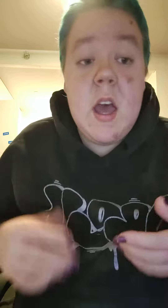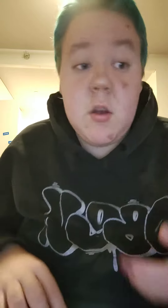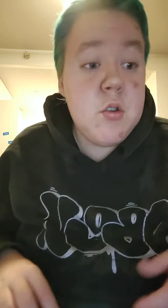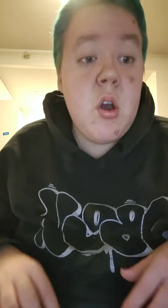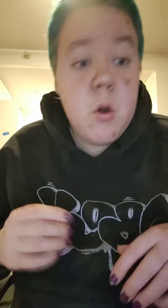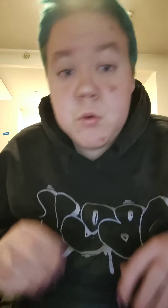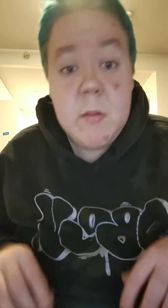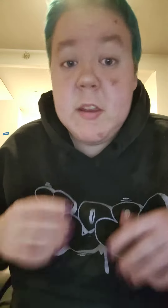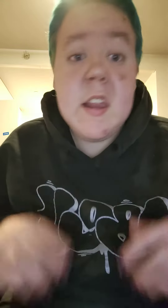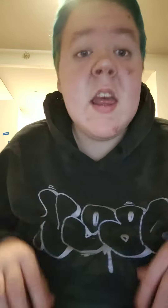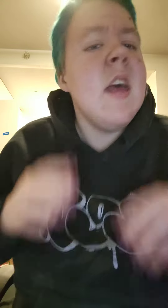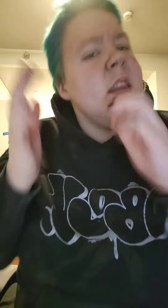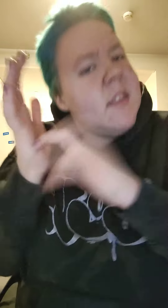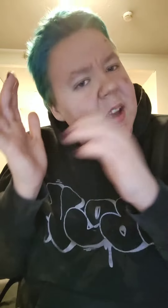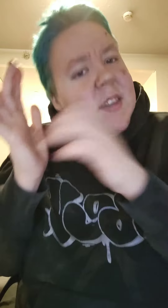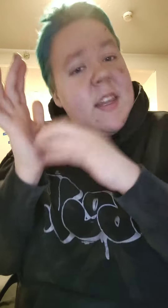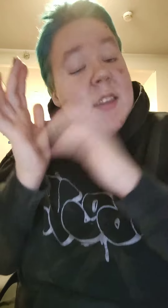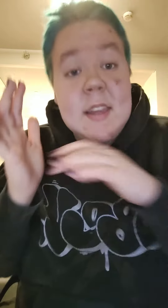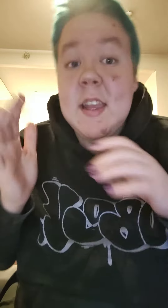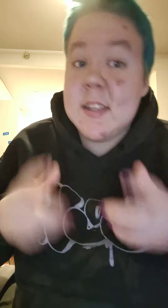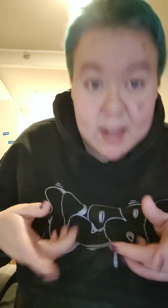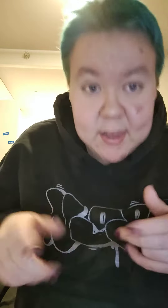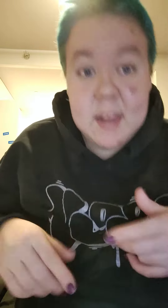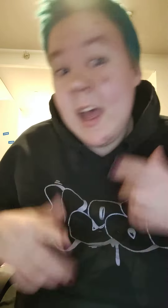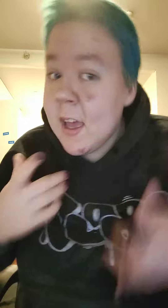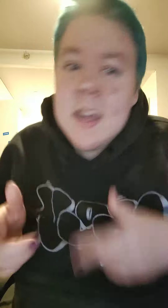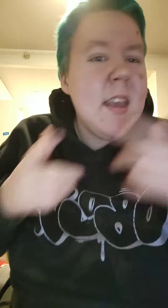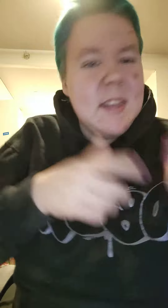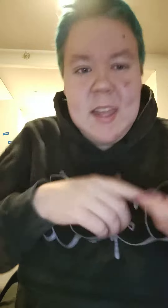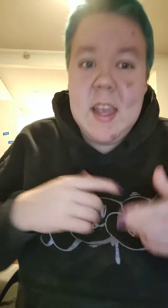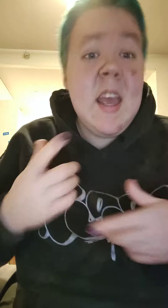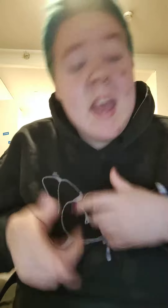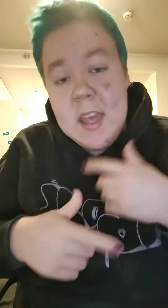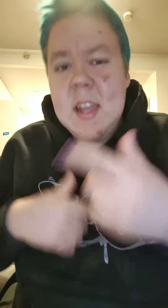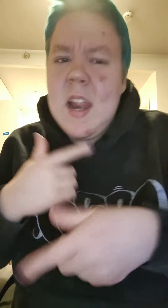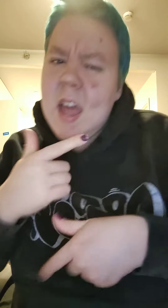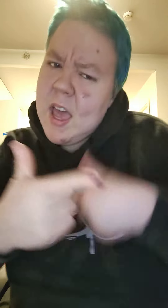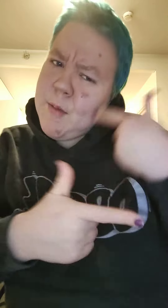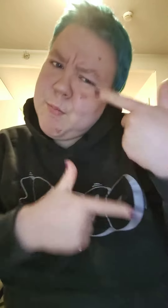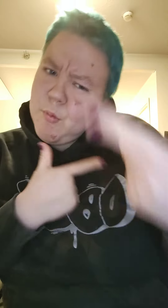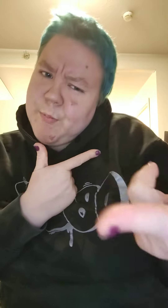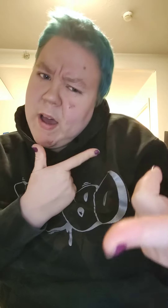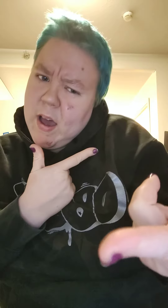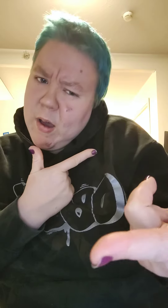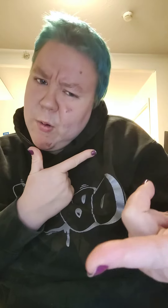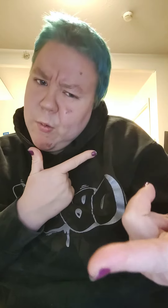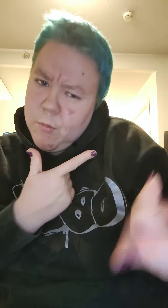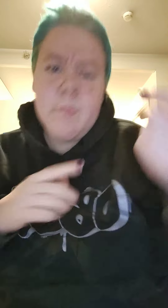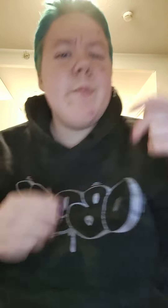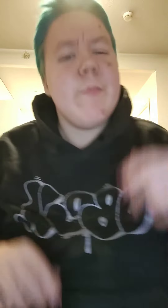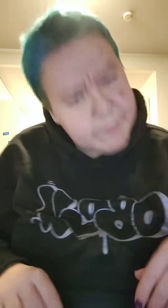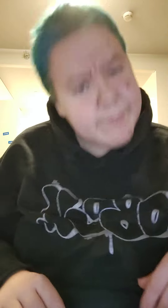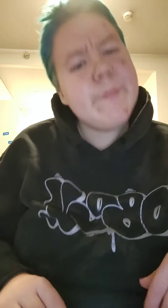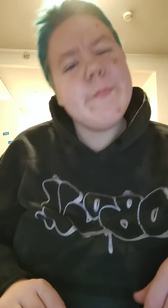jos outo ihmiset tekstaa sitä tekstaa tätä ja niin edelleen. Pumpau.